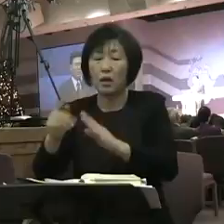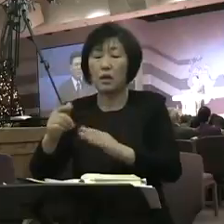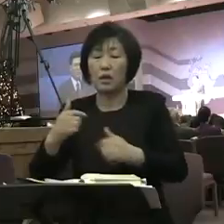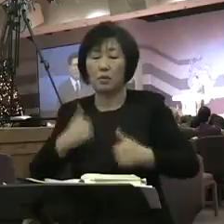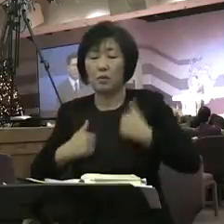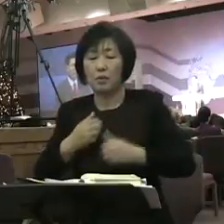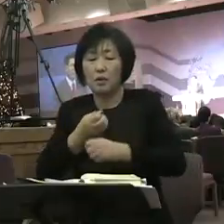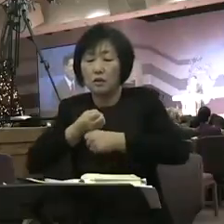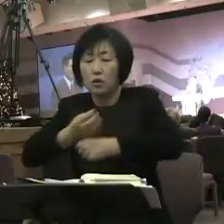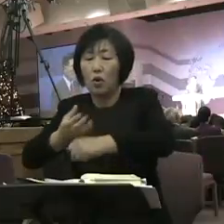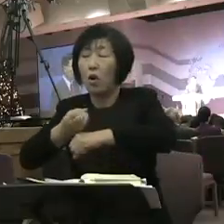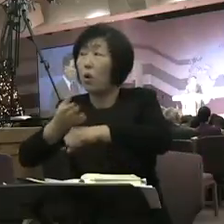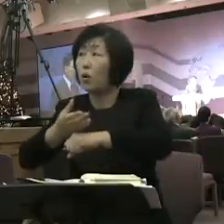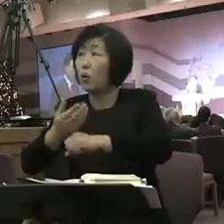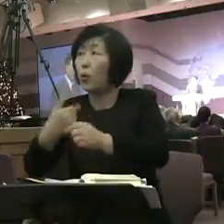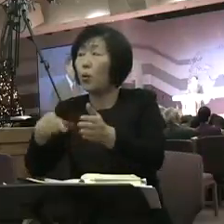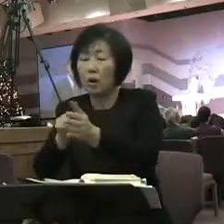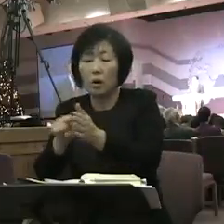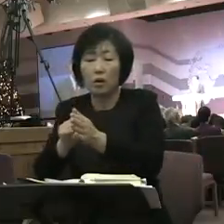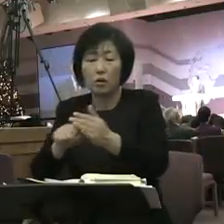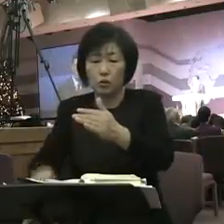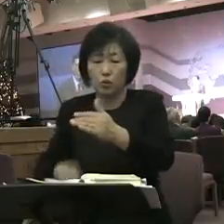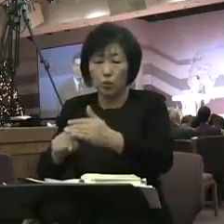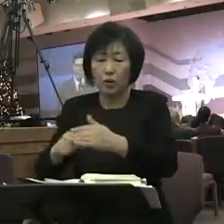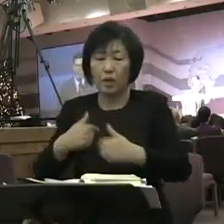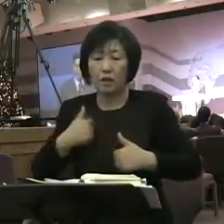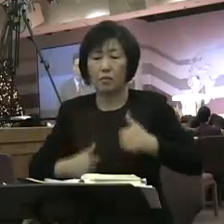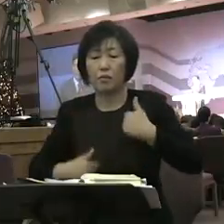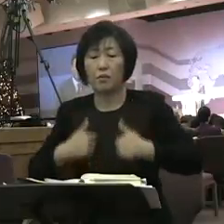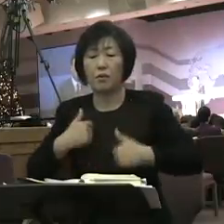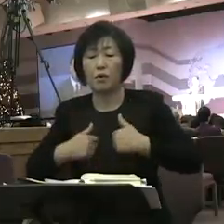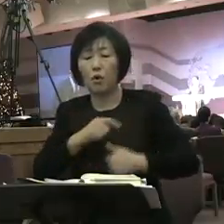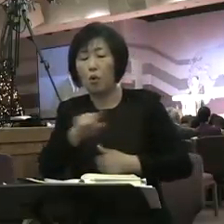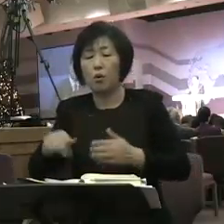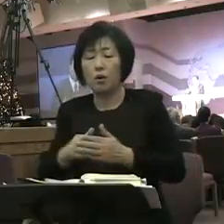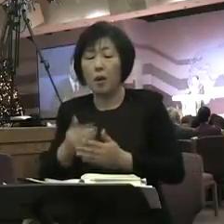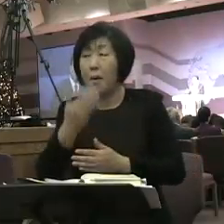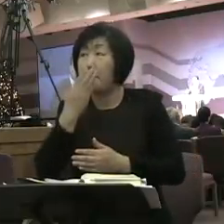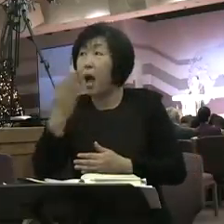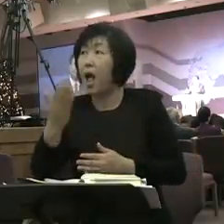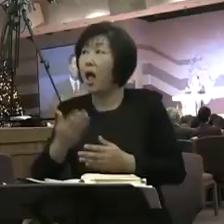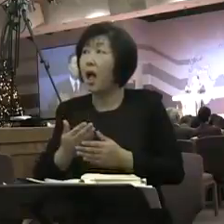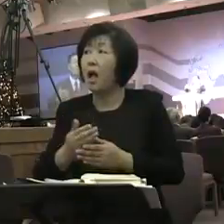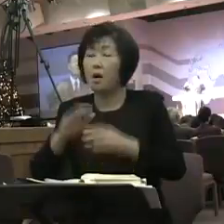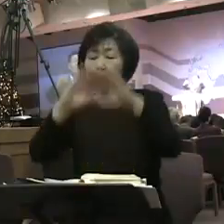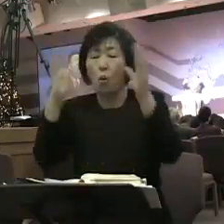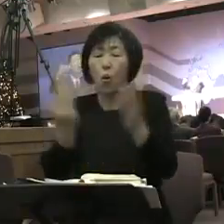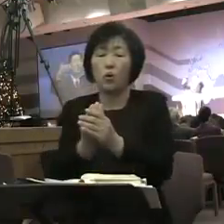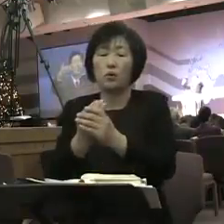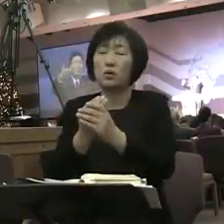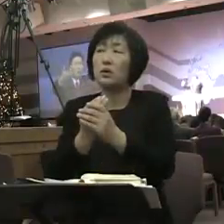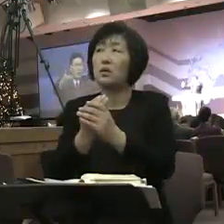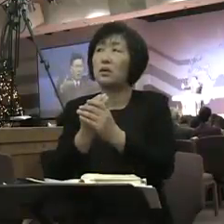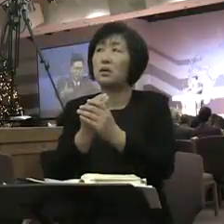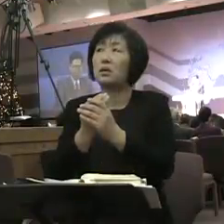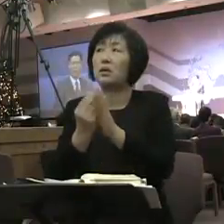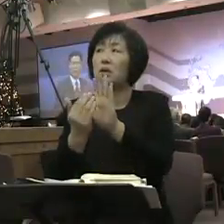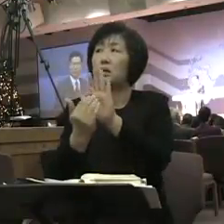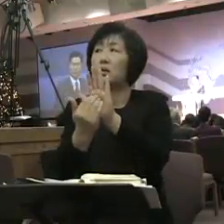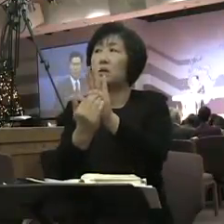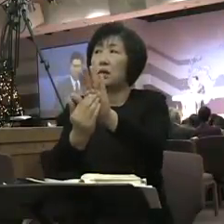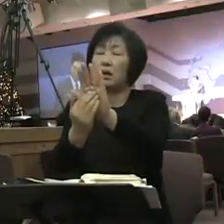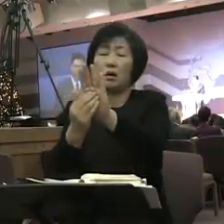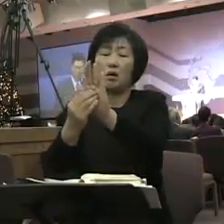왜요? 우리 속에 있는 이 기쁨은요 우리를 능히 모든 장애물을 넘어설 수 있는